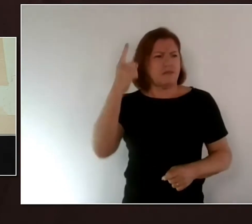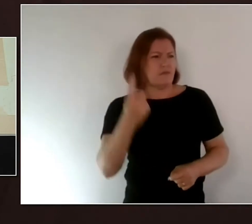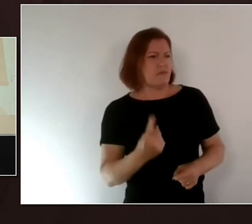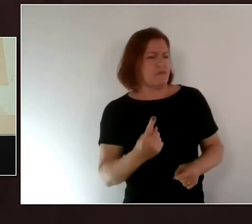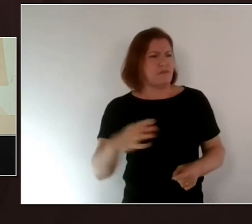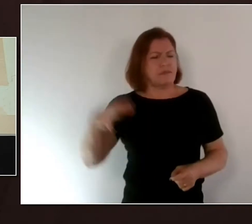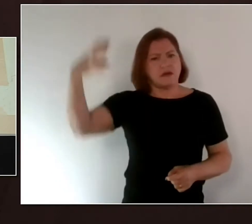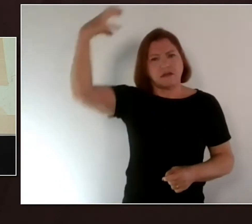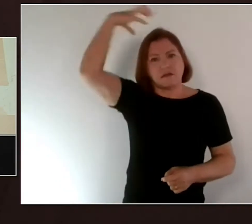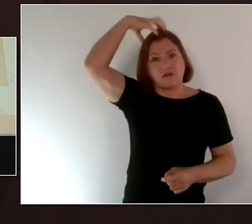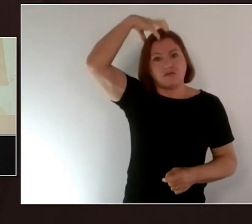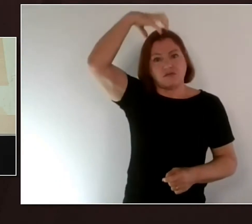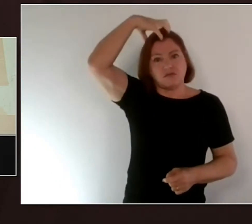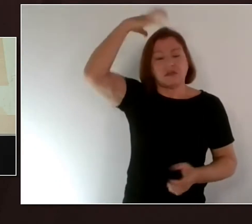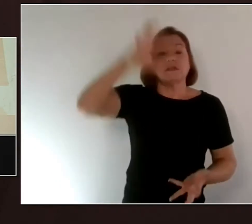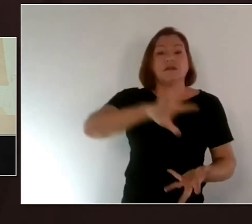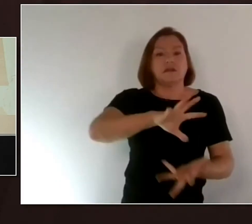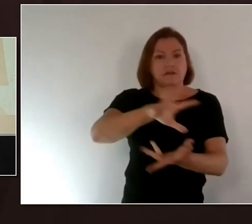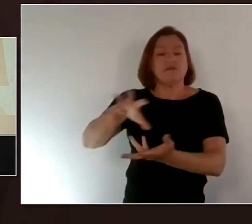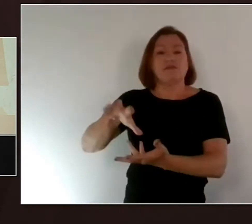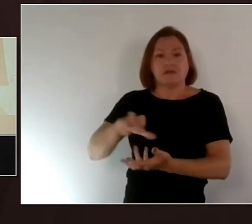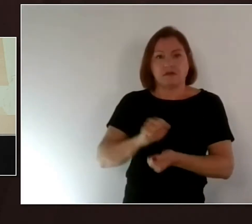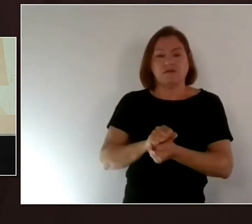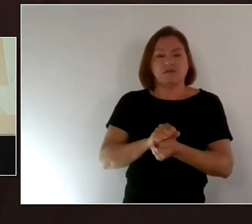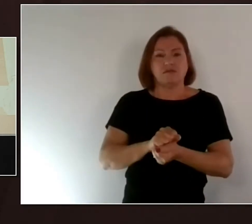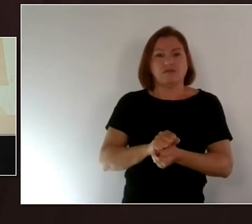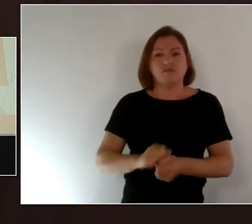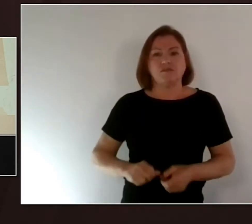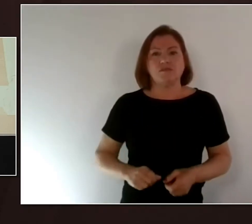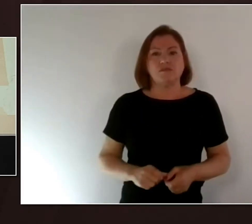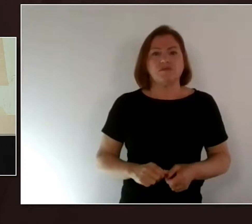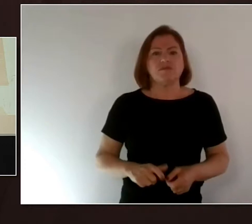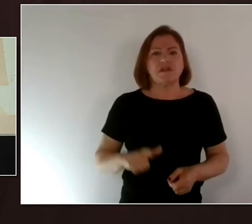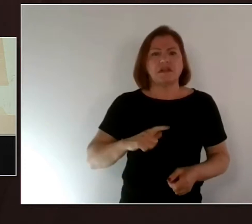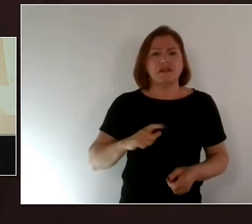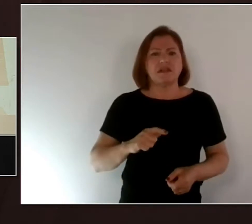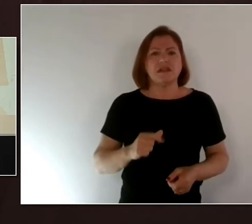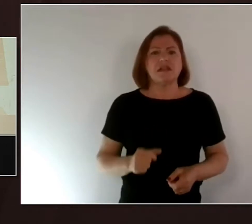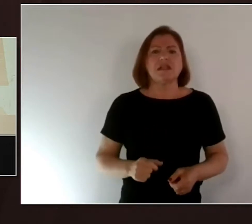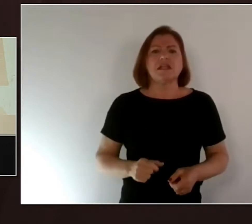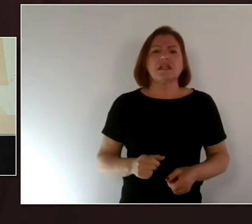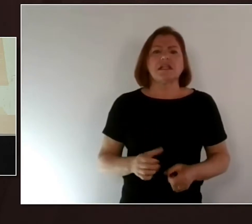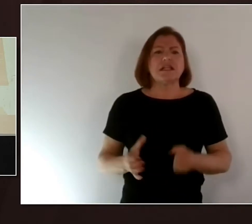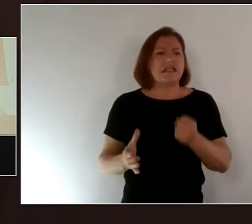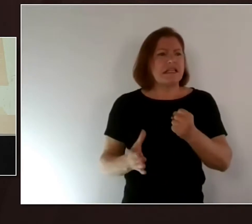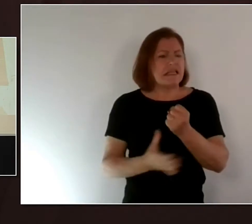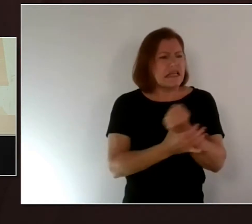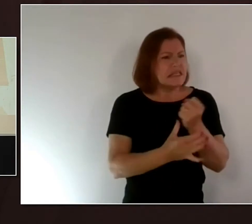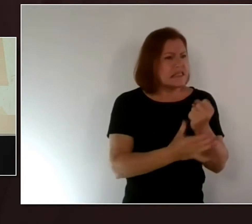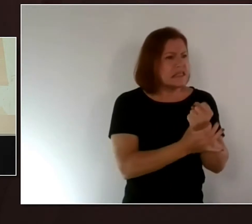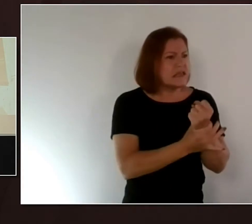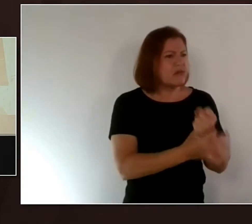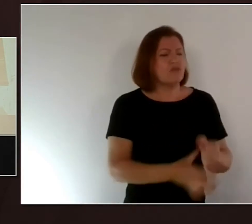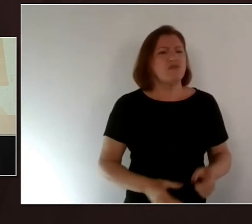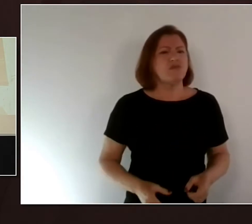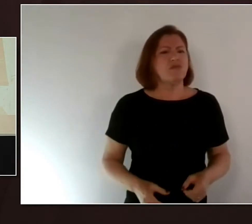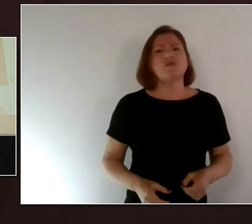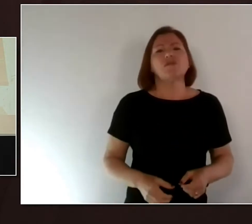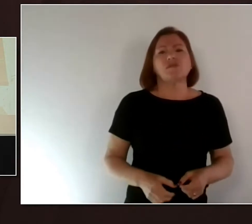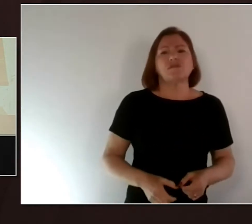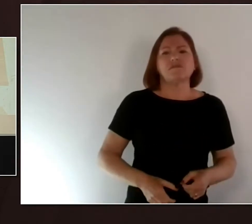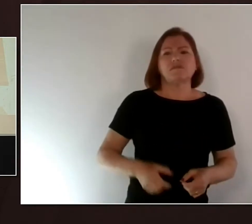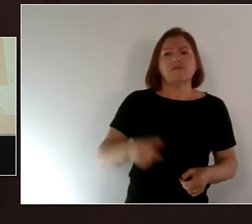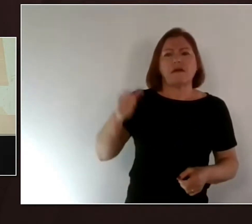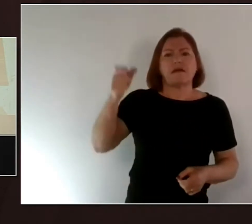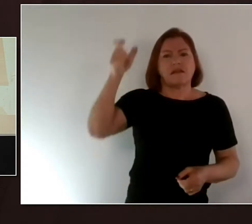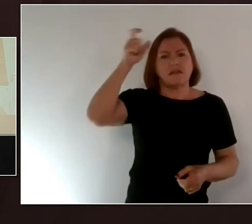mundo, ele tem nas mãos as nações, e essas nações foram enganadas por Satanás,